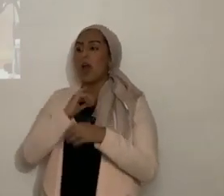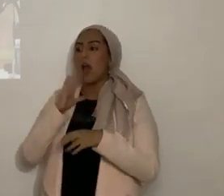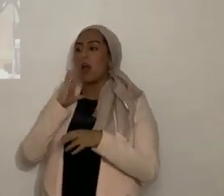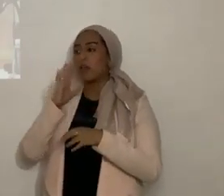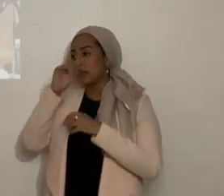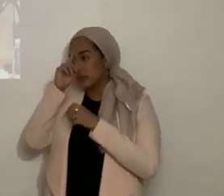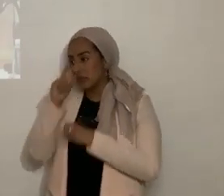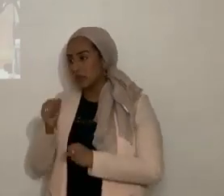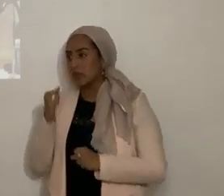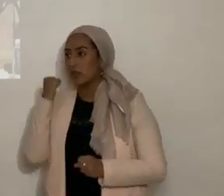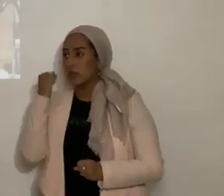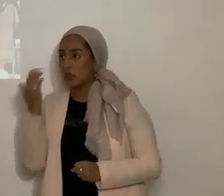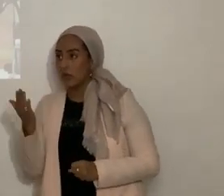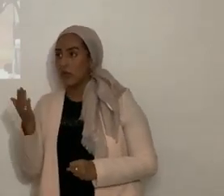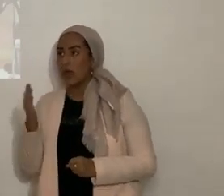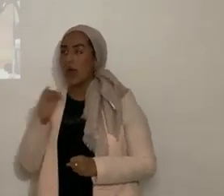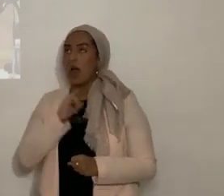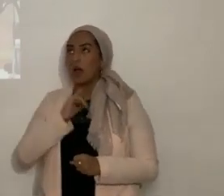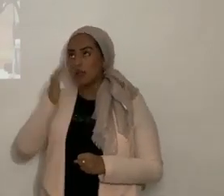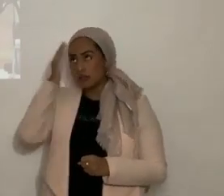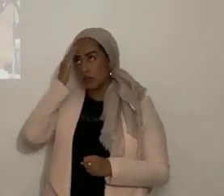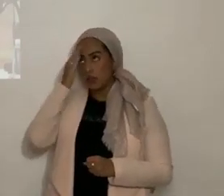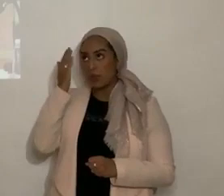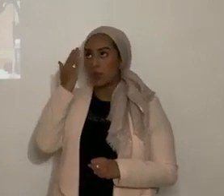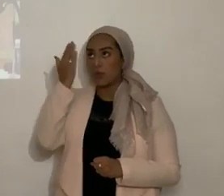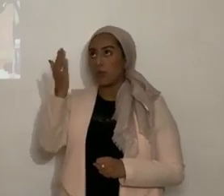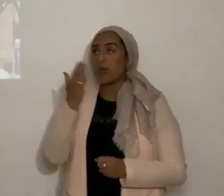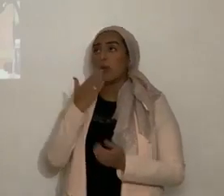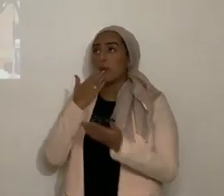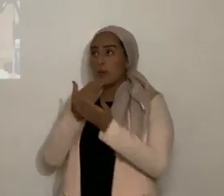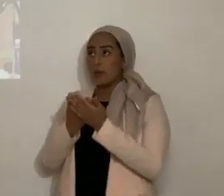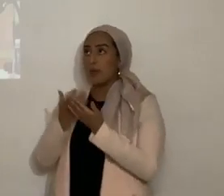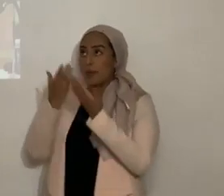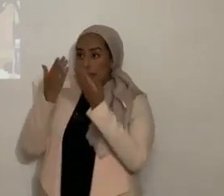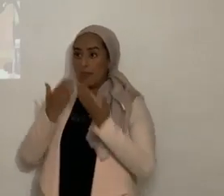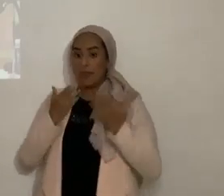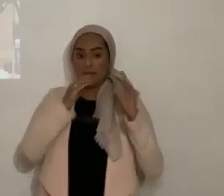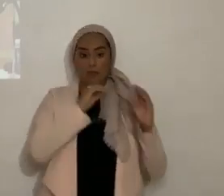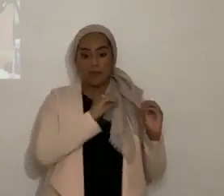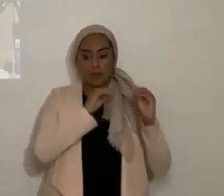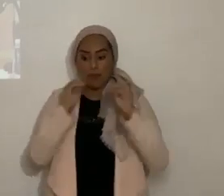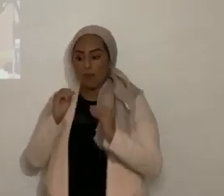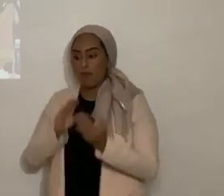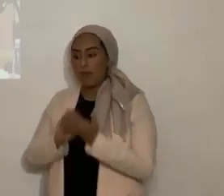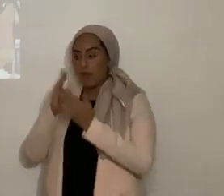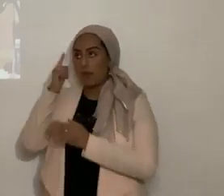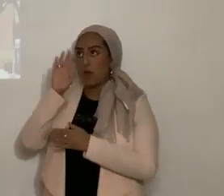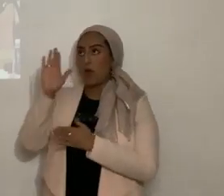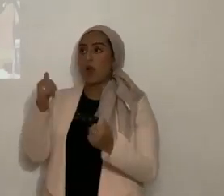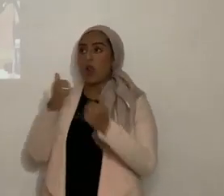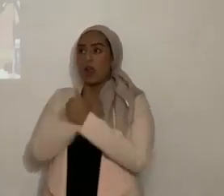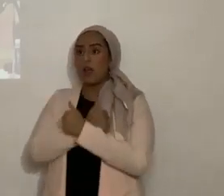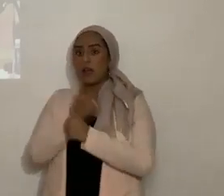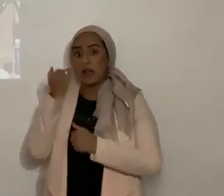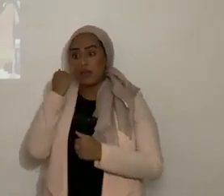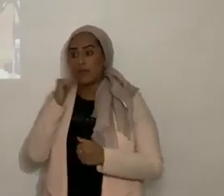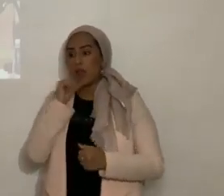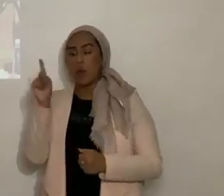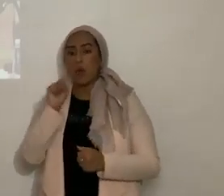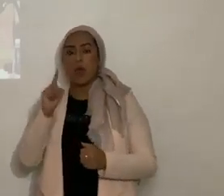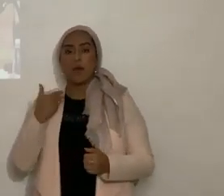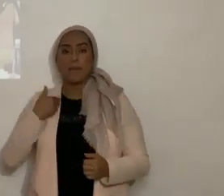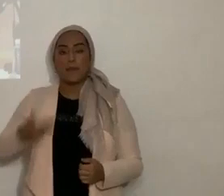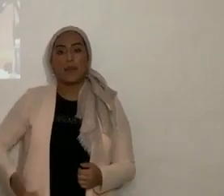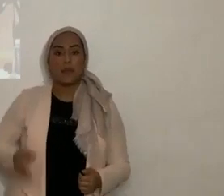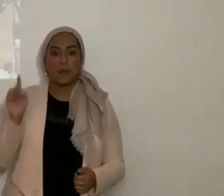ti. Reconozco que eres bueno y que me has traído a ti por tu amor, porque si no, ¿dónde estaríamos? ¿Dónde estaría